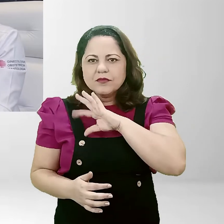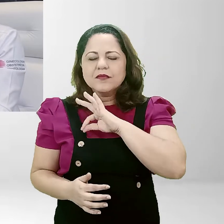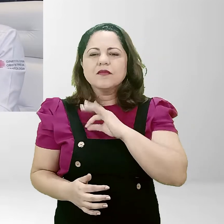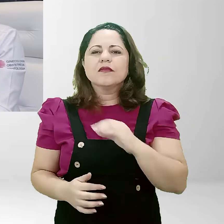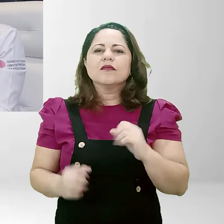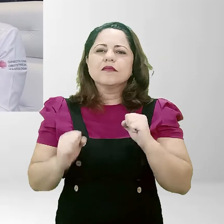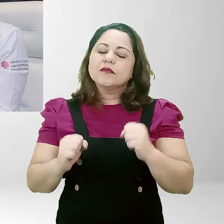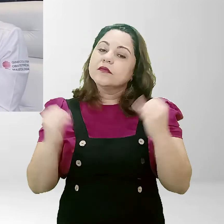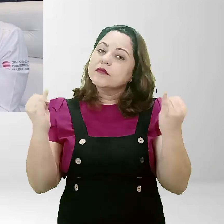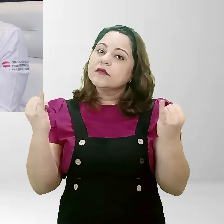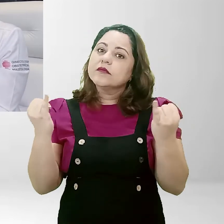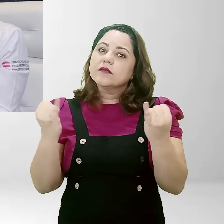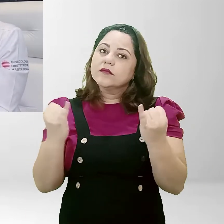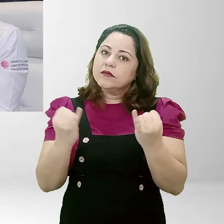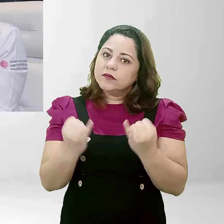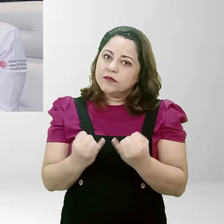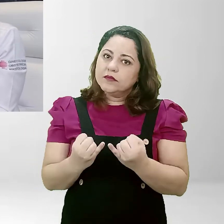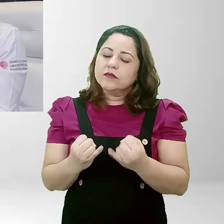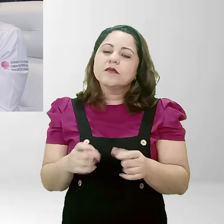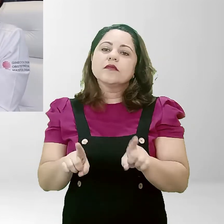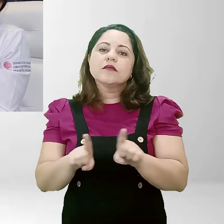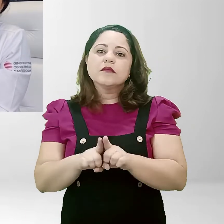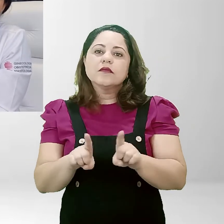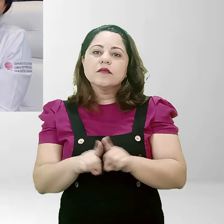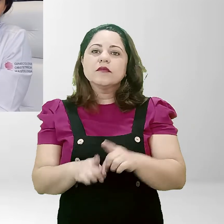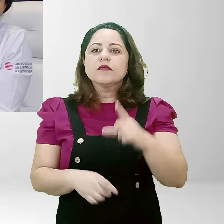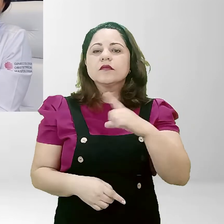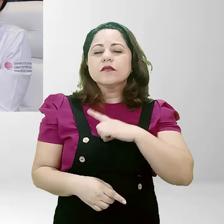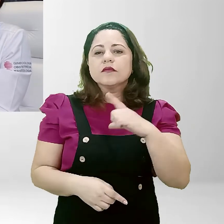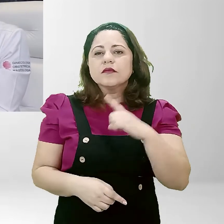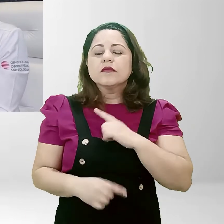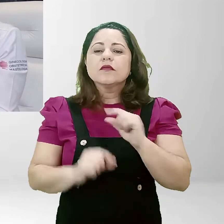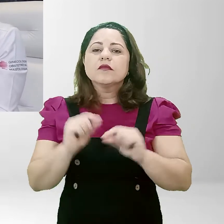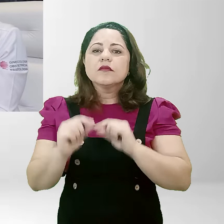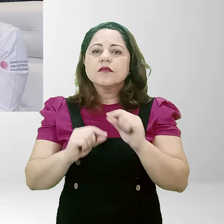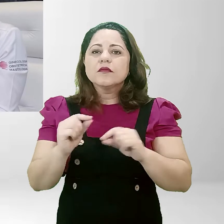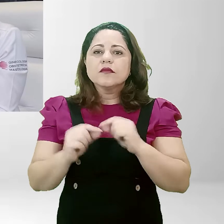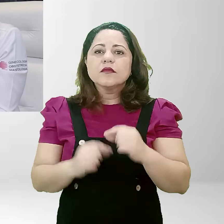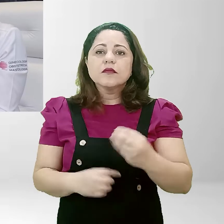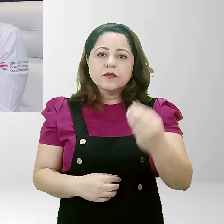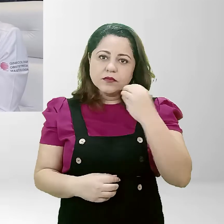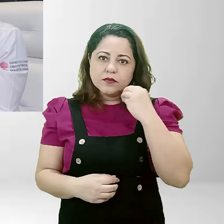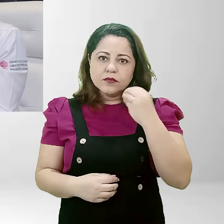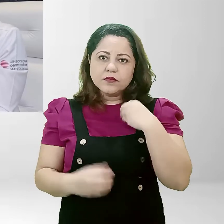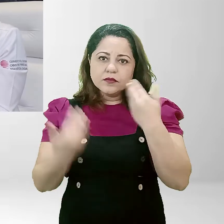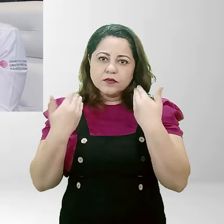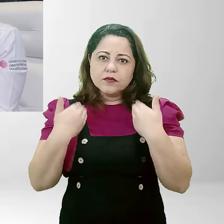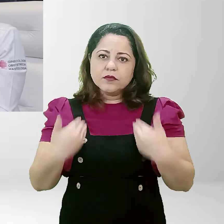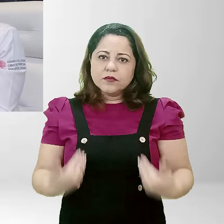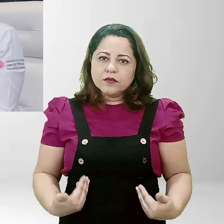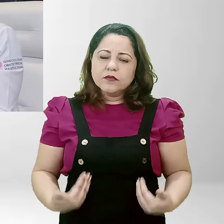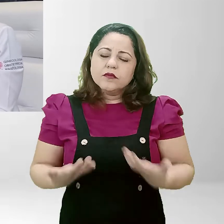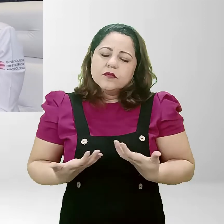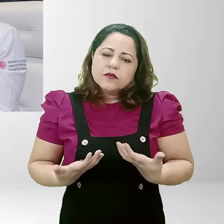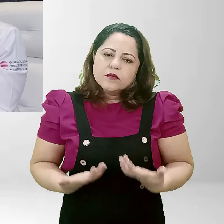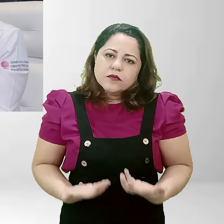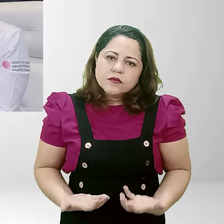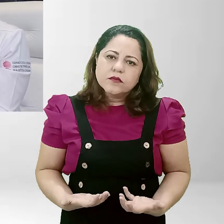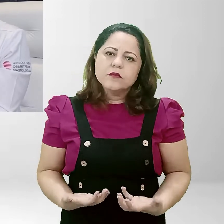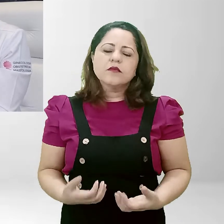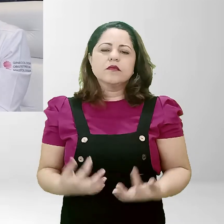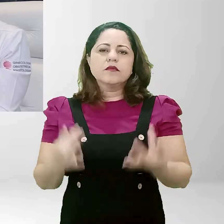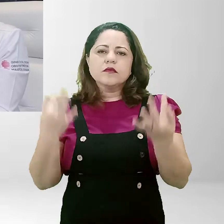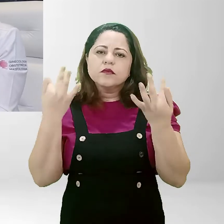ficam bem. Há uma queda de imunidade logo após as sessões, há um cansaço,